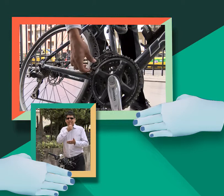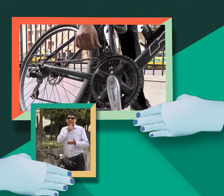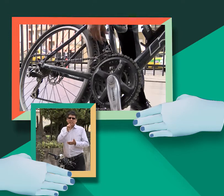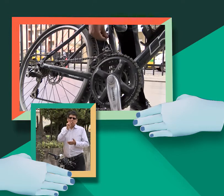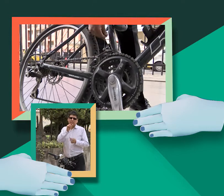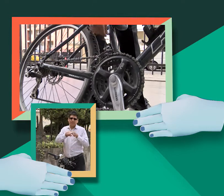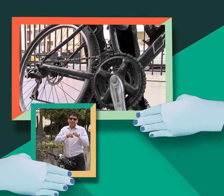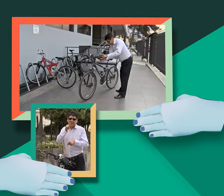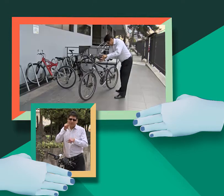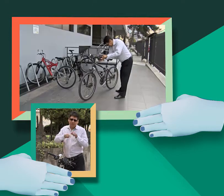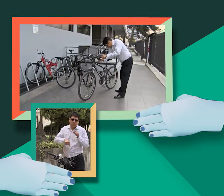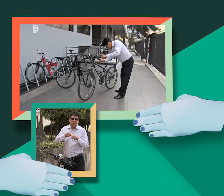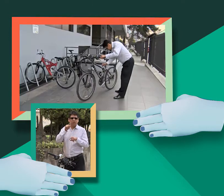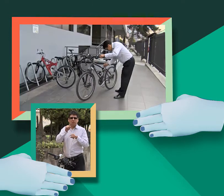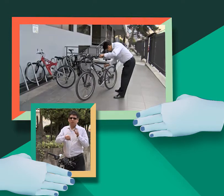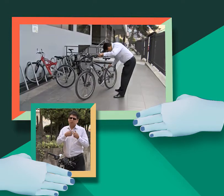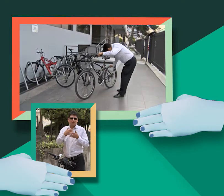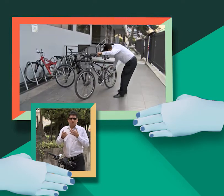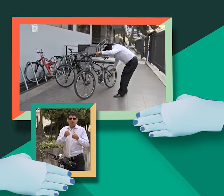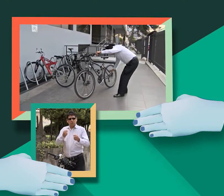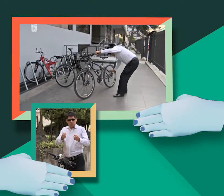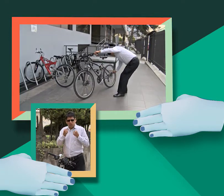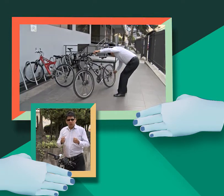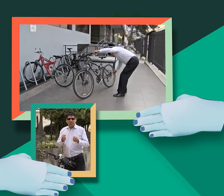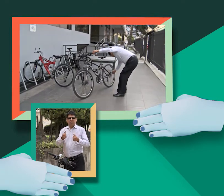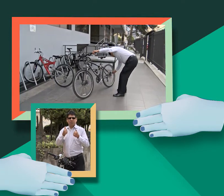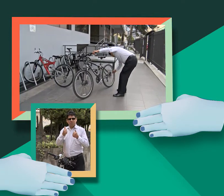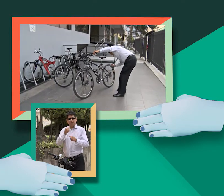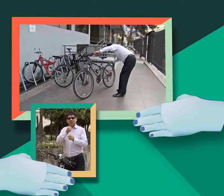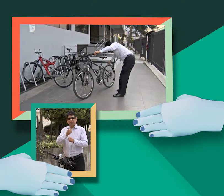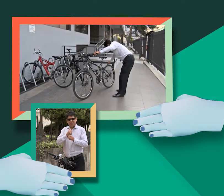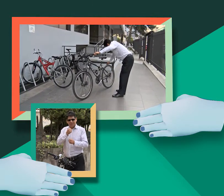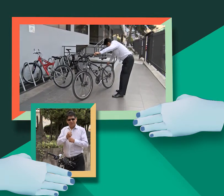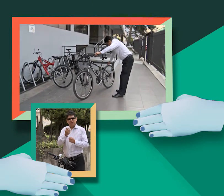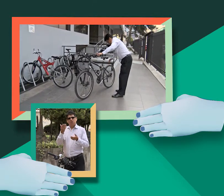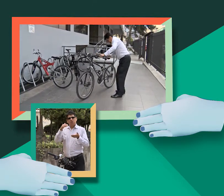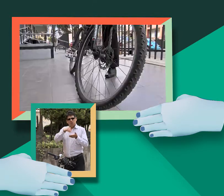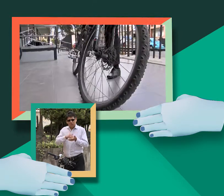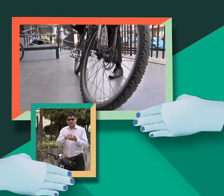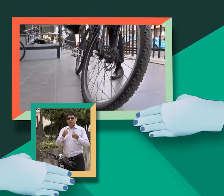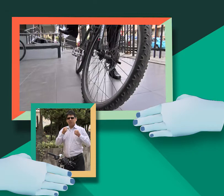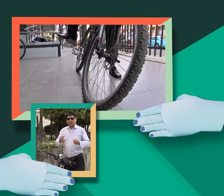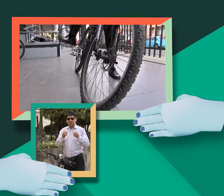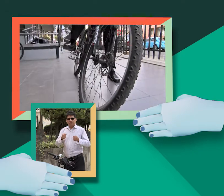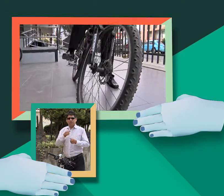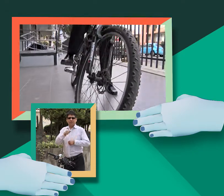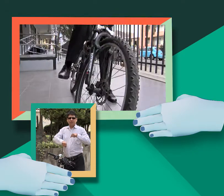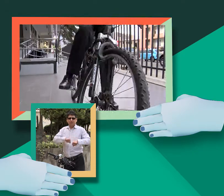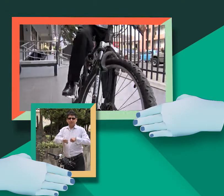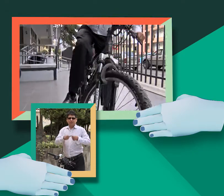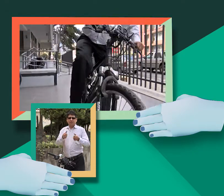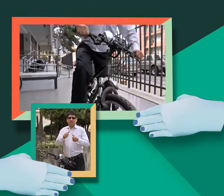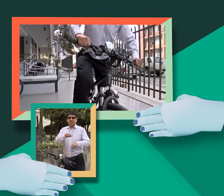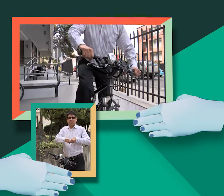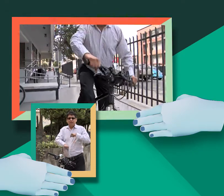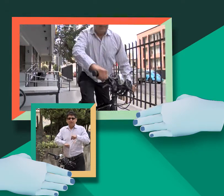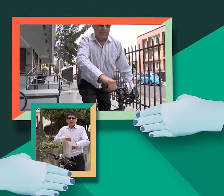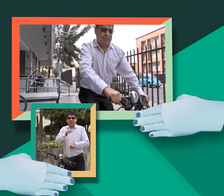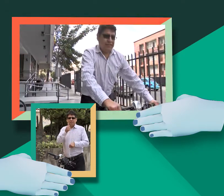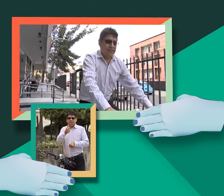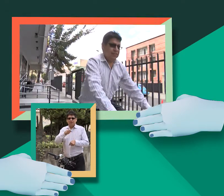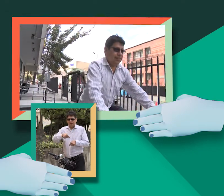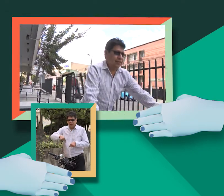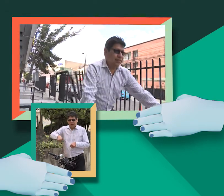yo también lo puede hacer así que pedí prestado una bicicleta y de esa manera seguía practicando